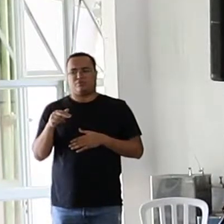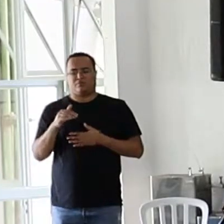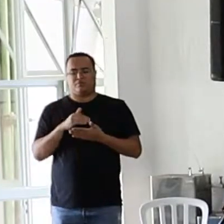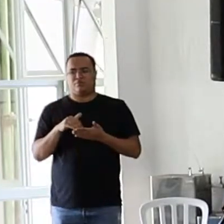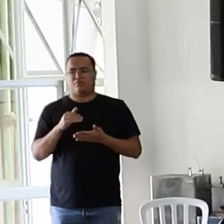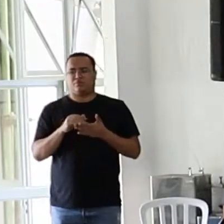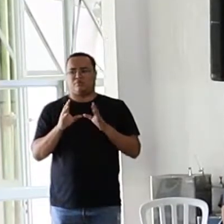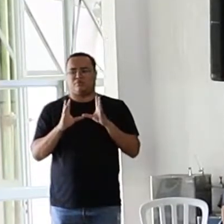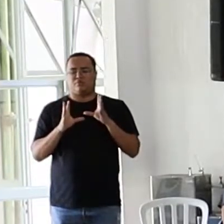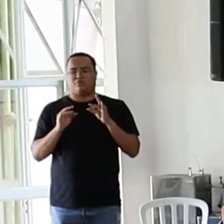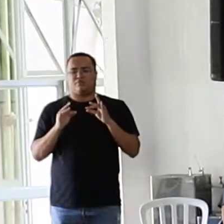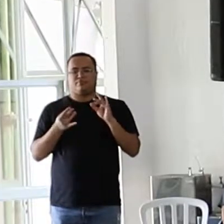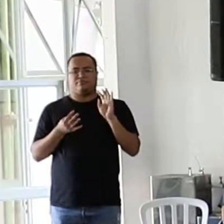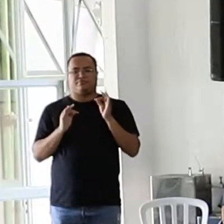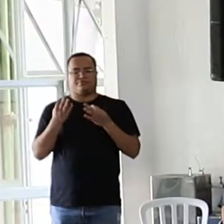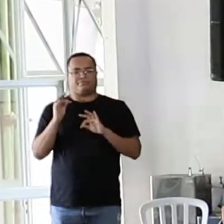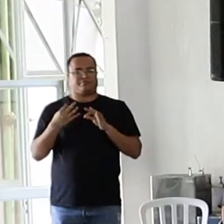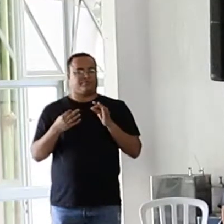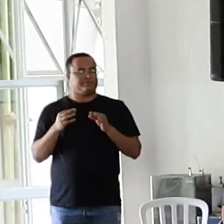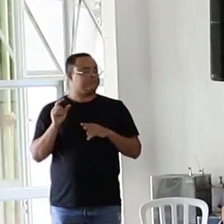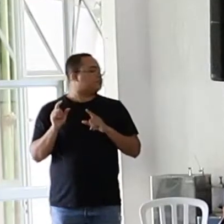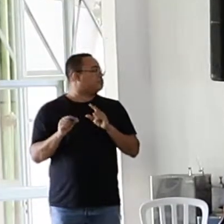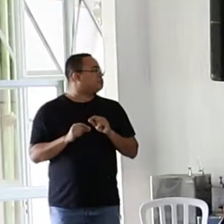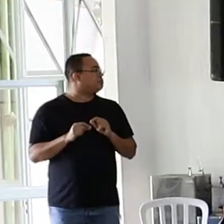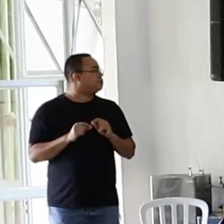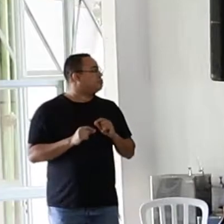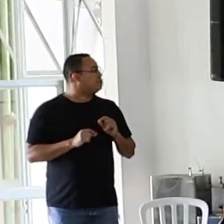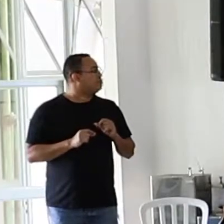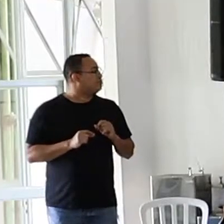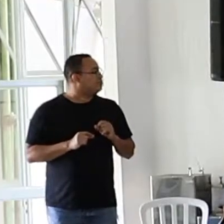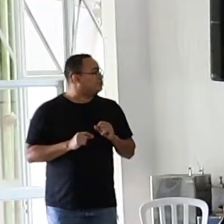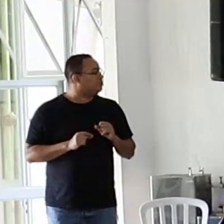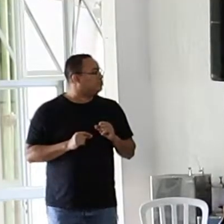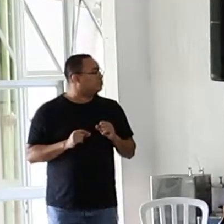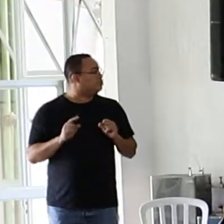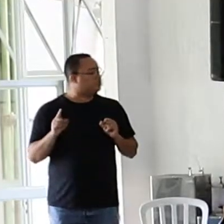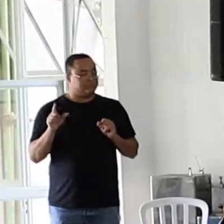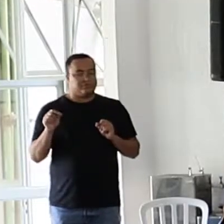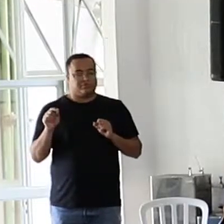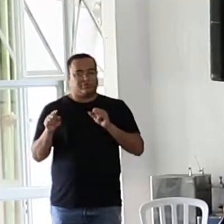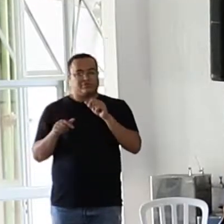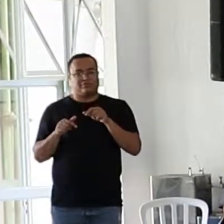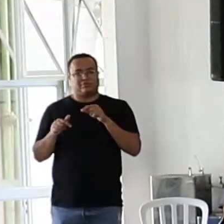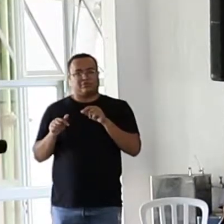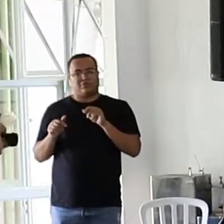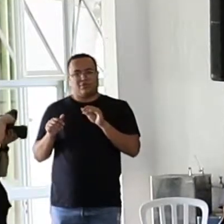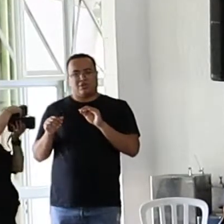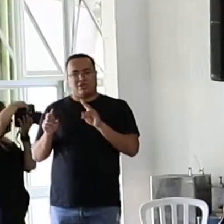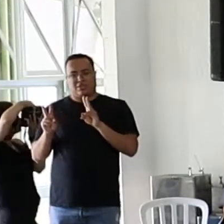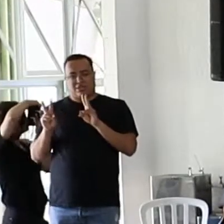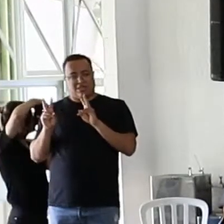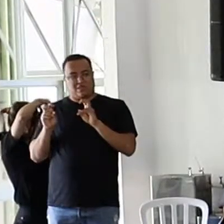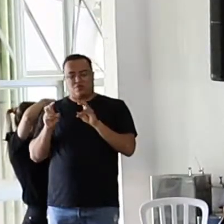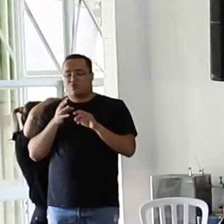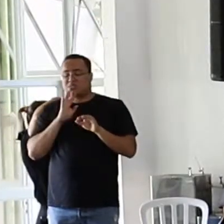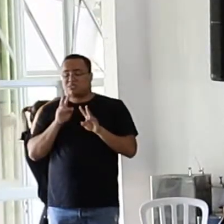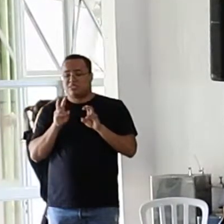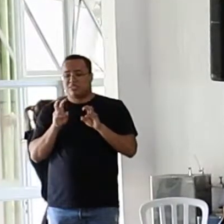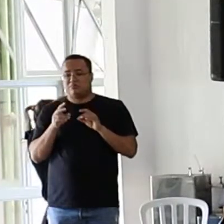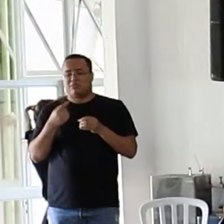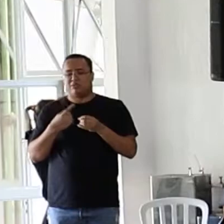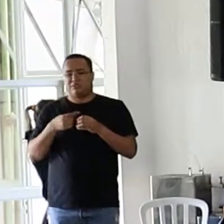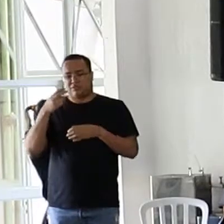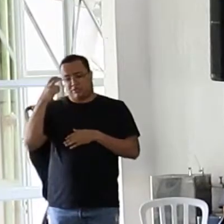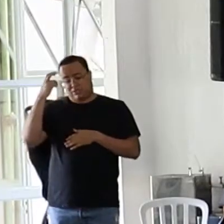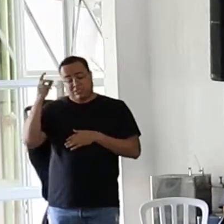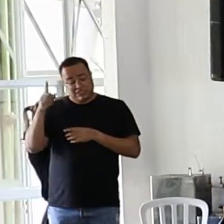Secretaria de Ciência Tecnologia que trata do tema que cidades inteligentes está dentro